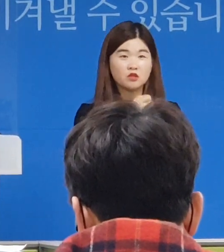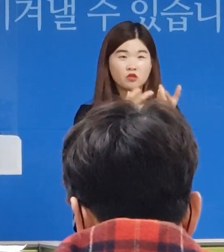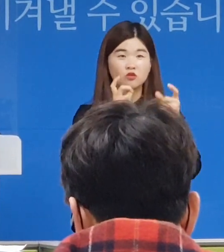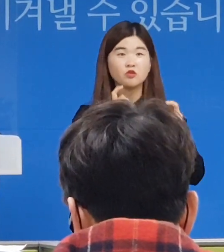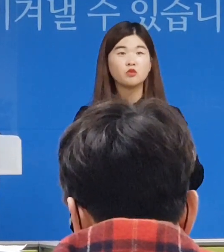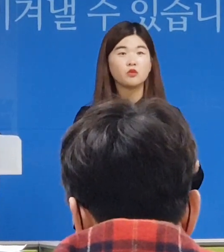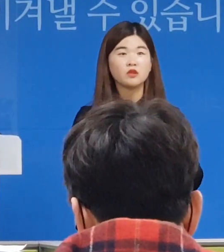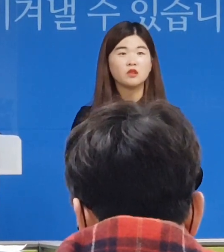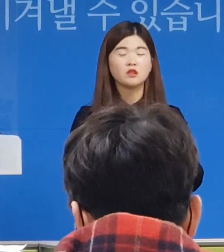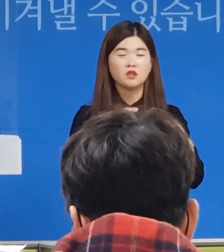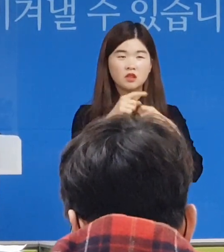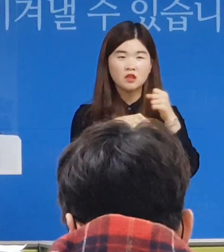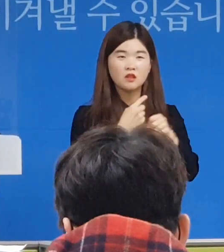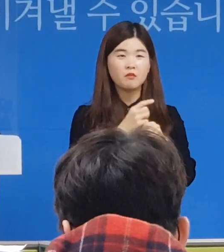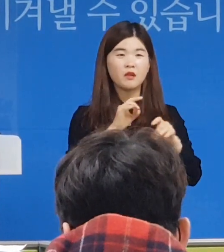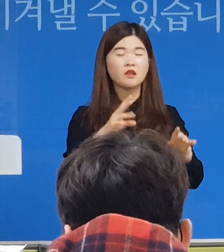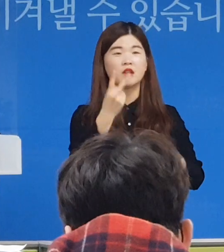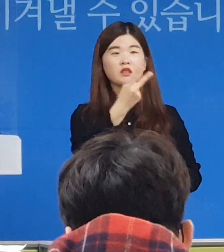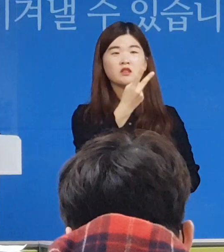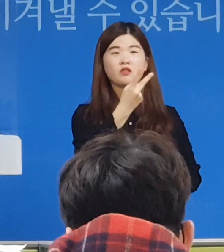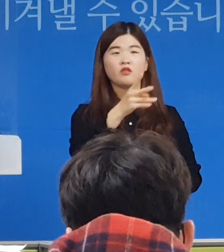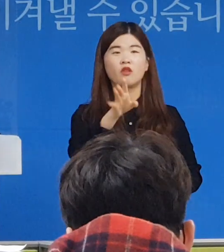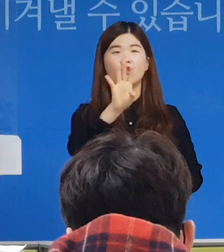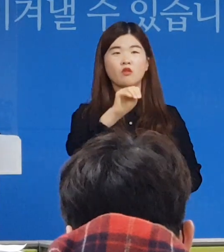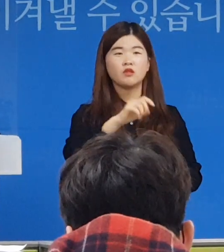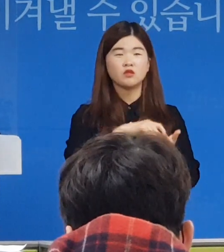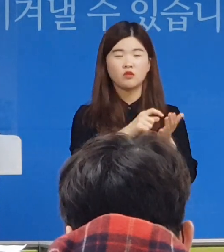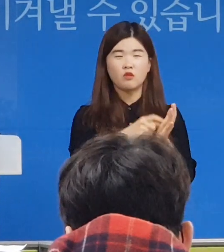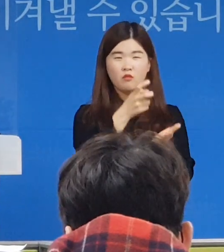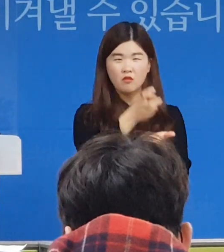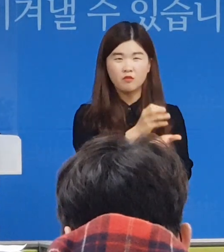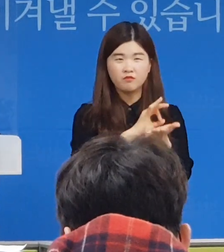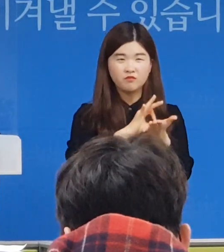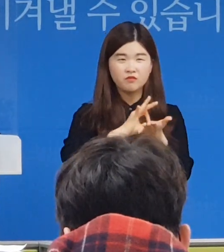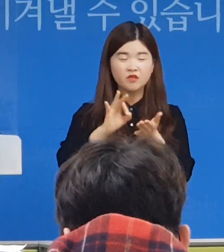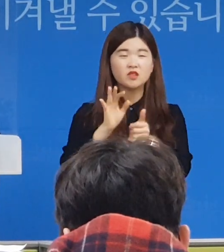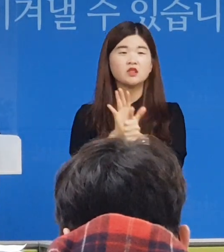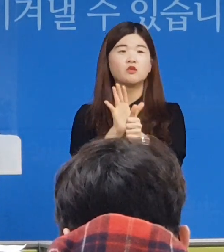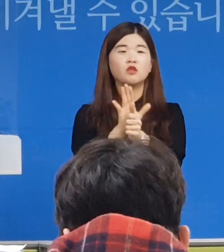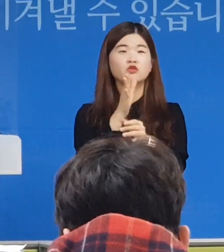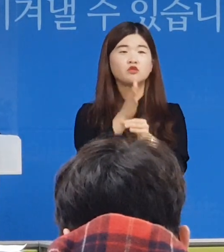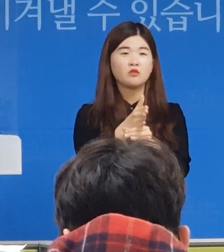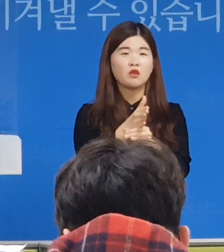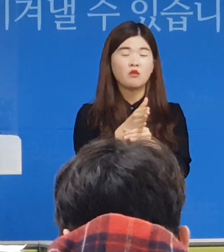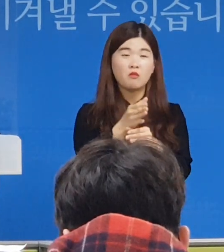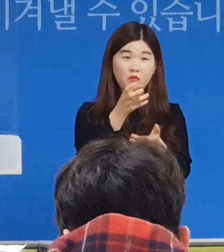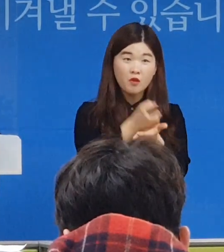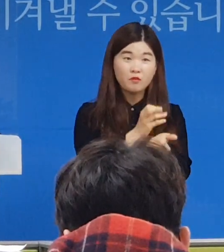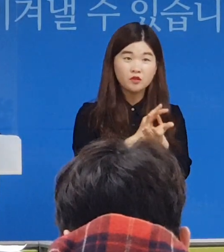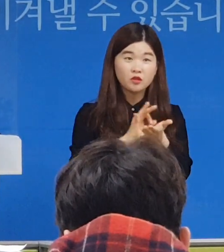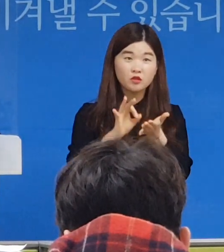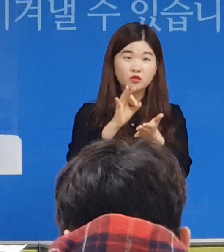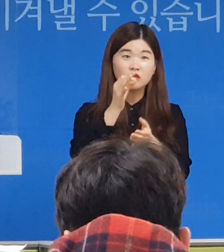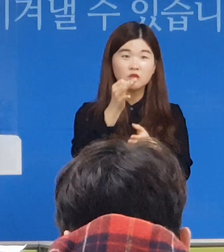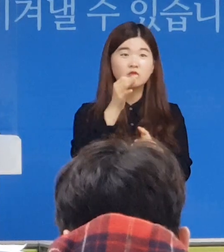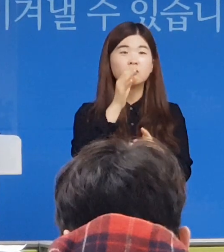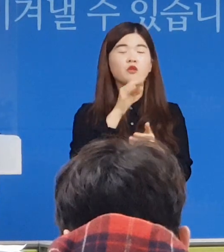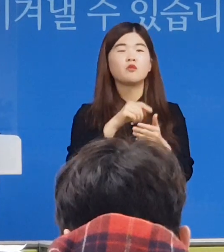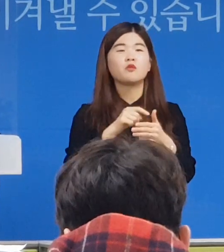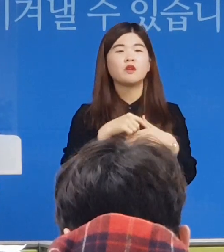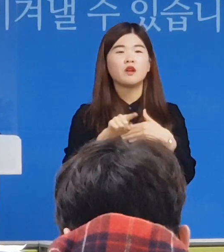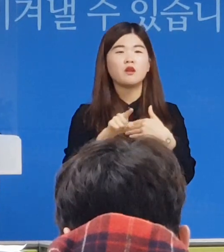지도는 연간 매년 2천억 원 규모의 법정 전출금을 지원하고 있으며 법정 전출 외에도 교육복지를